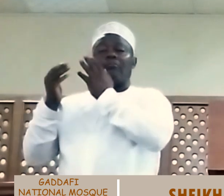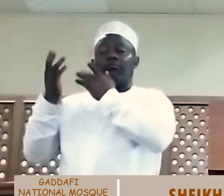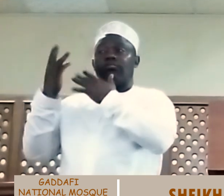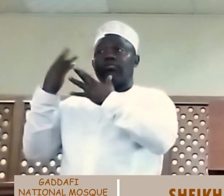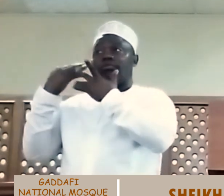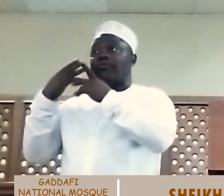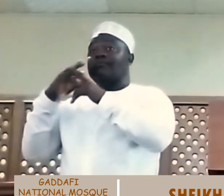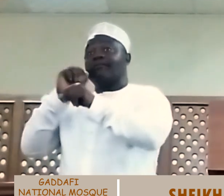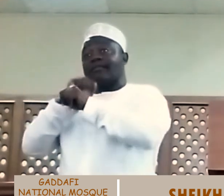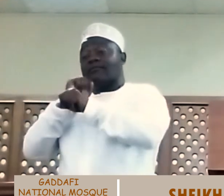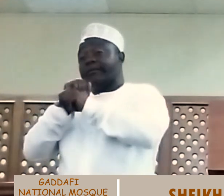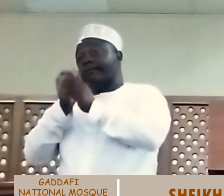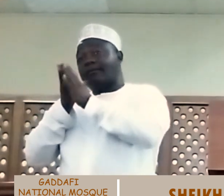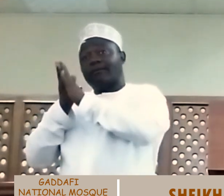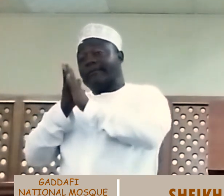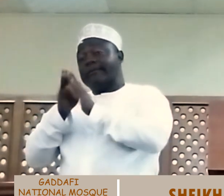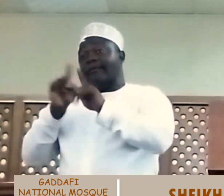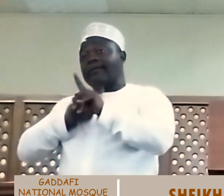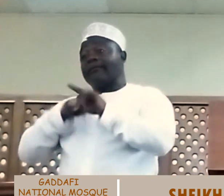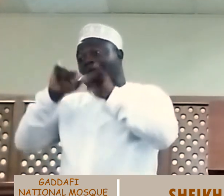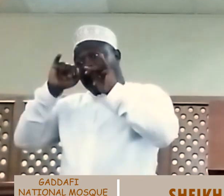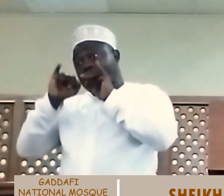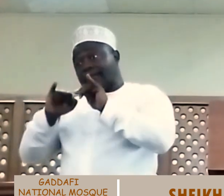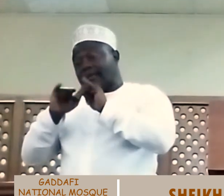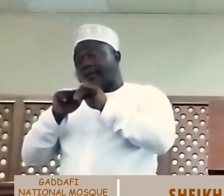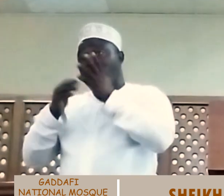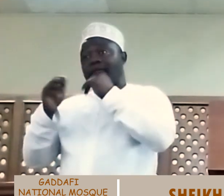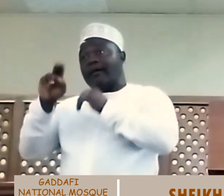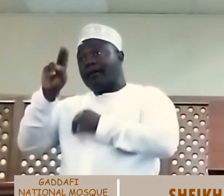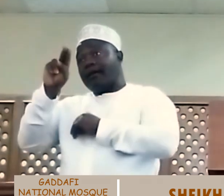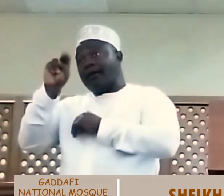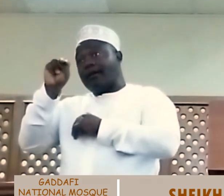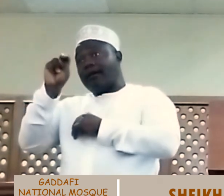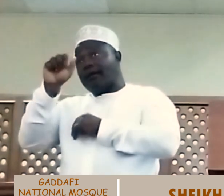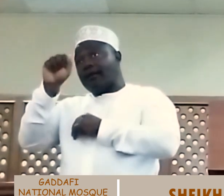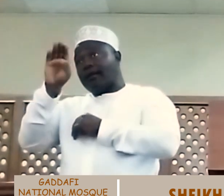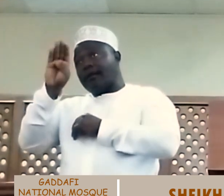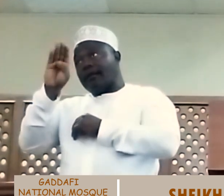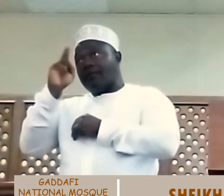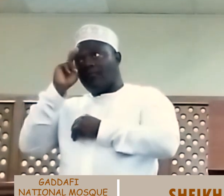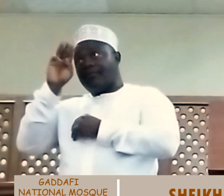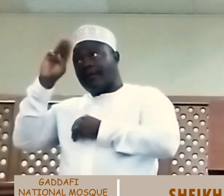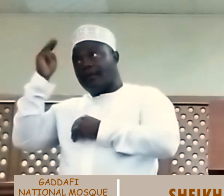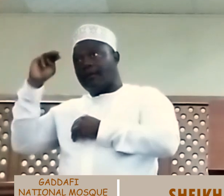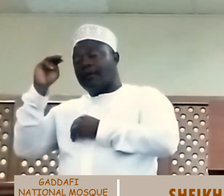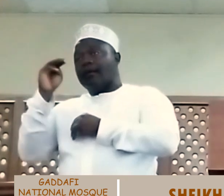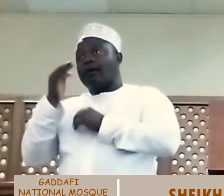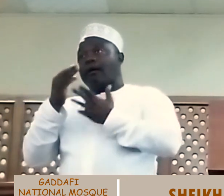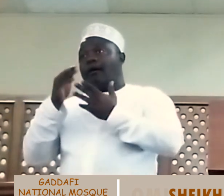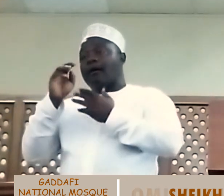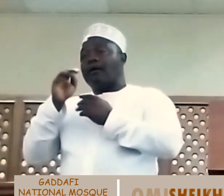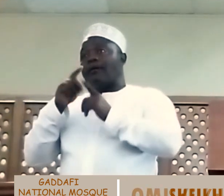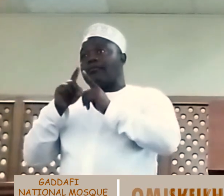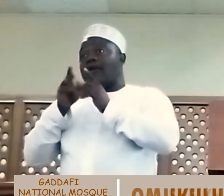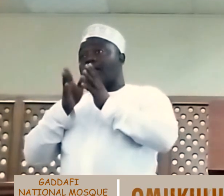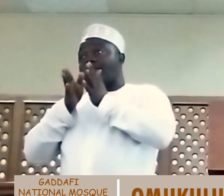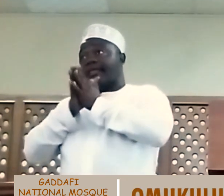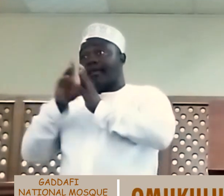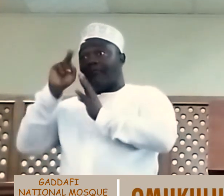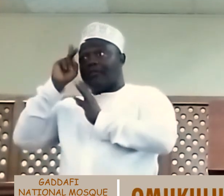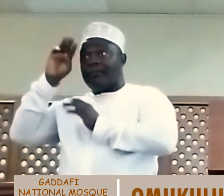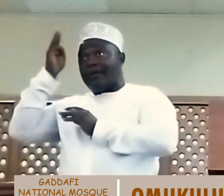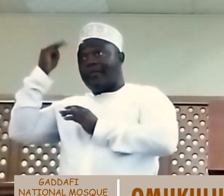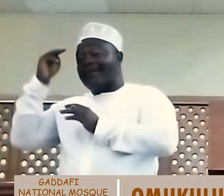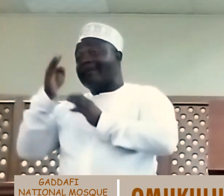بسند صححه عن أبي هريرة رضي الله عنه أن رسول الله صلى